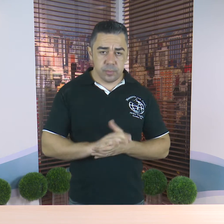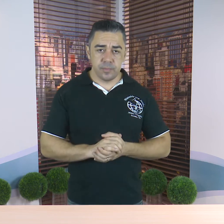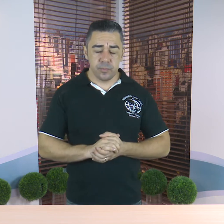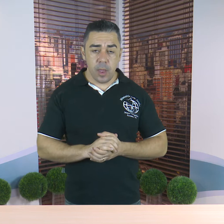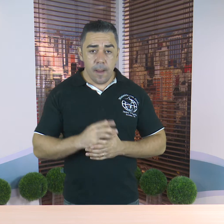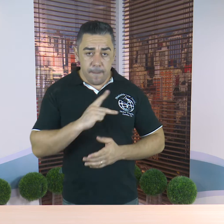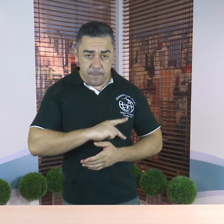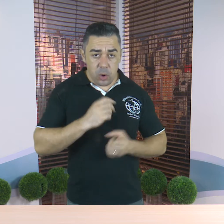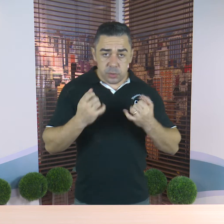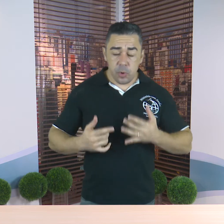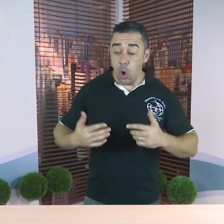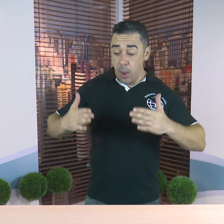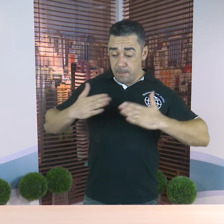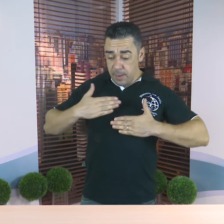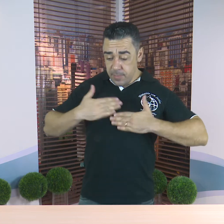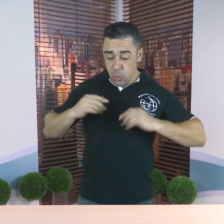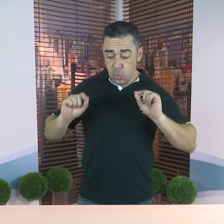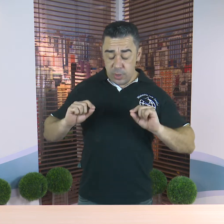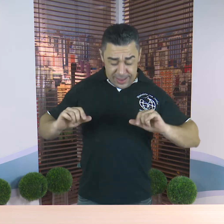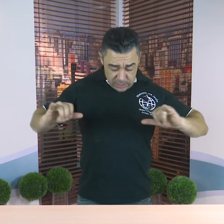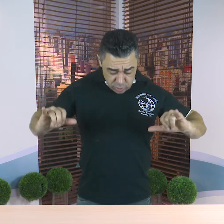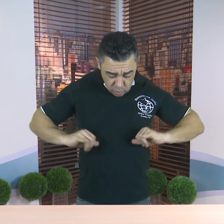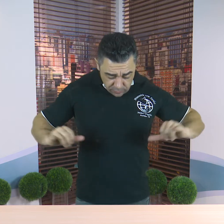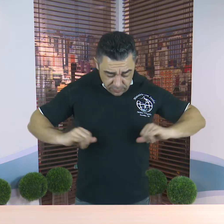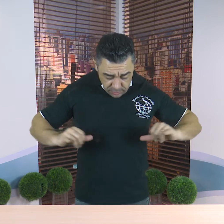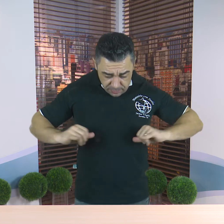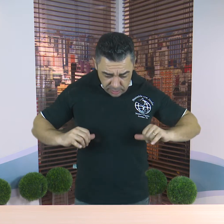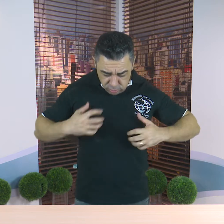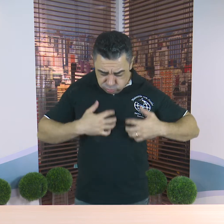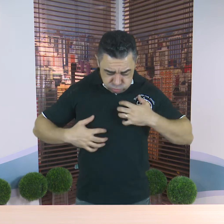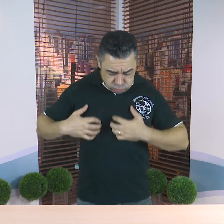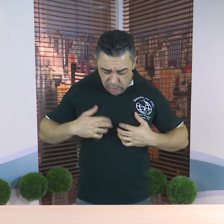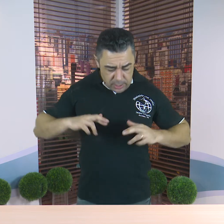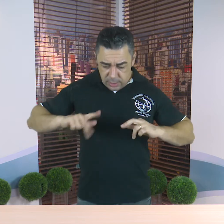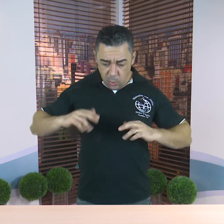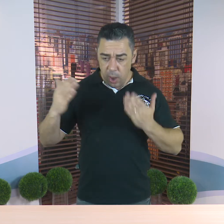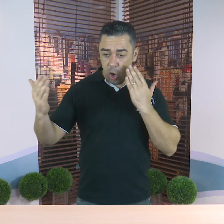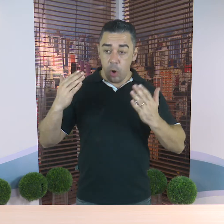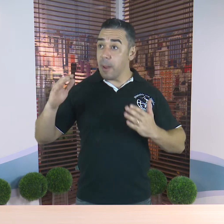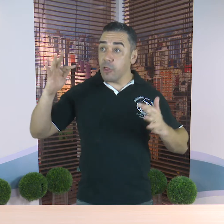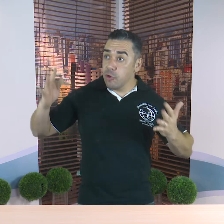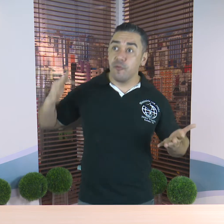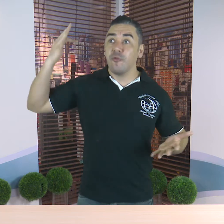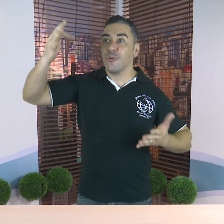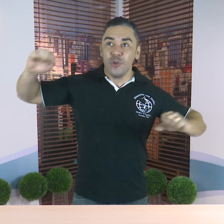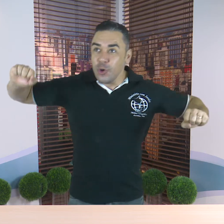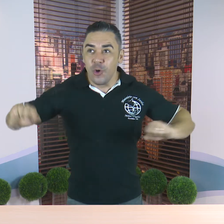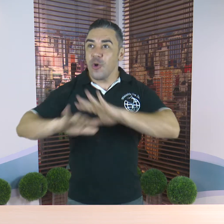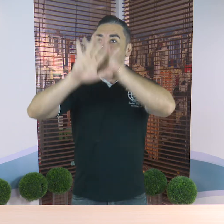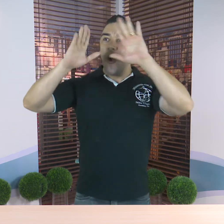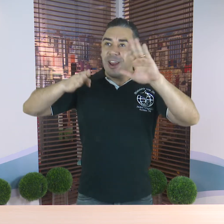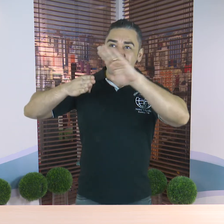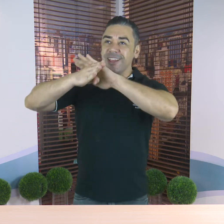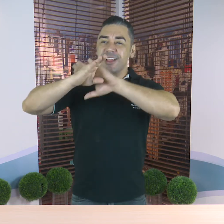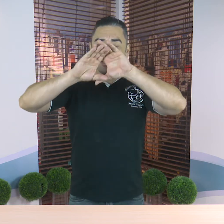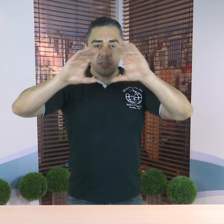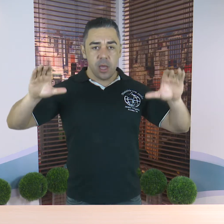por certo que as aflições do tempo presente não são para comparar com a glória que em nós há de ser revelada. Em Atos